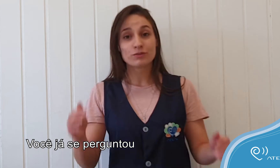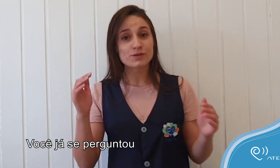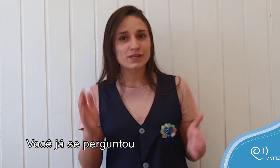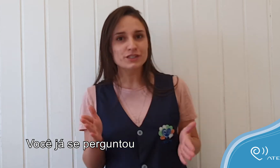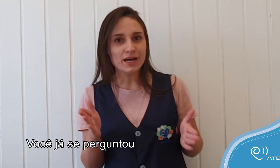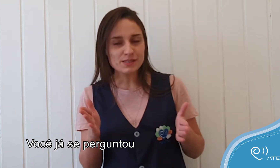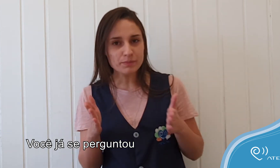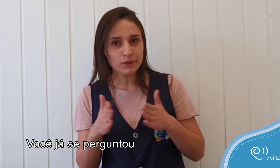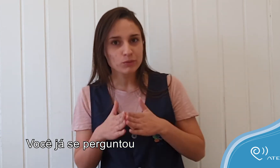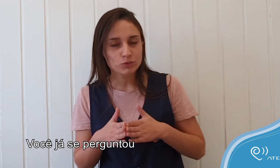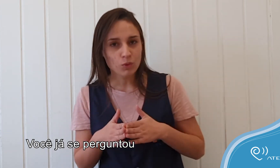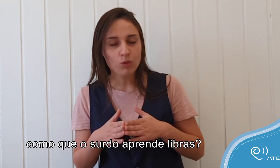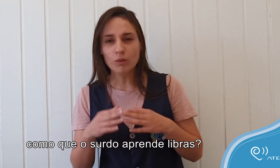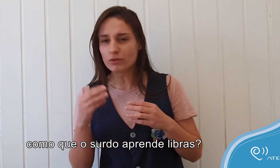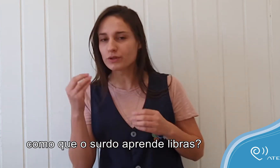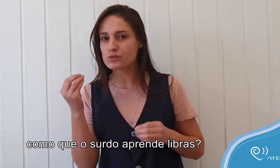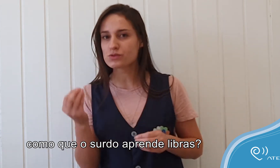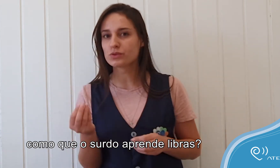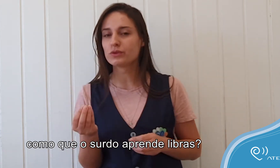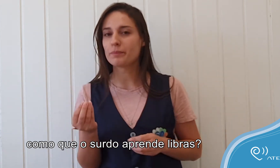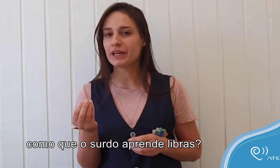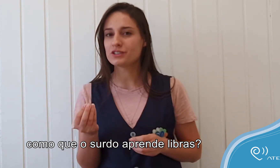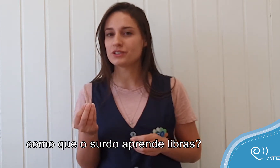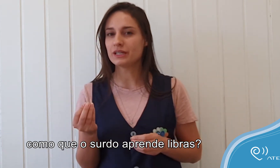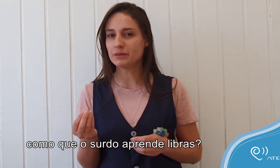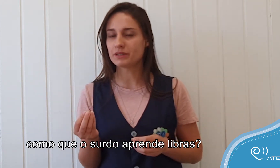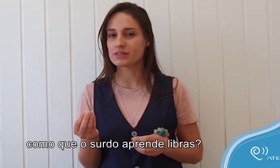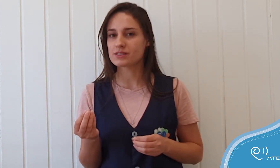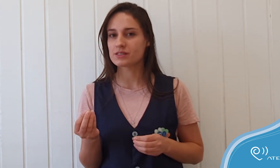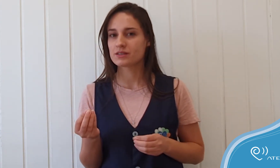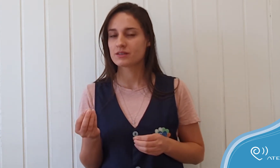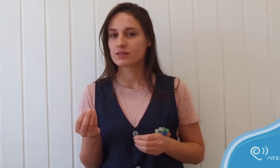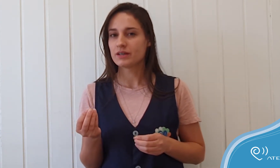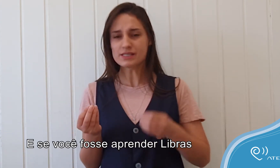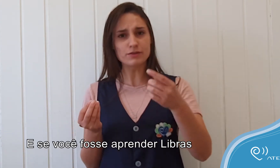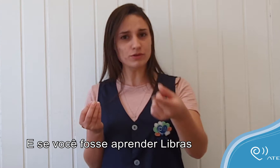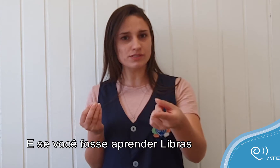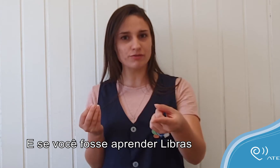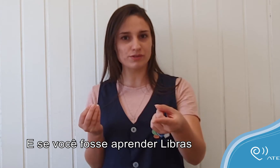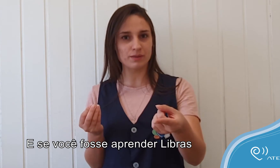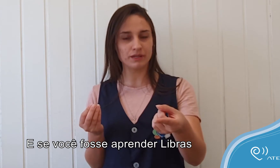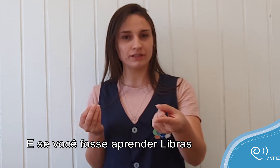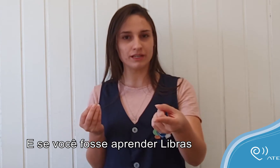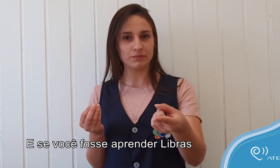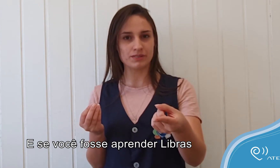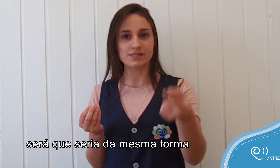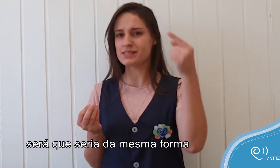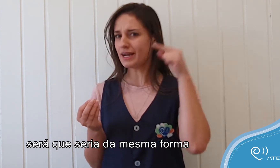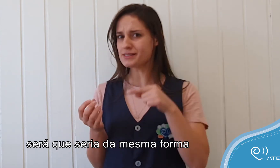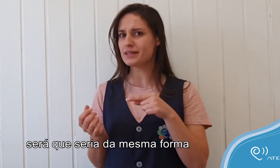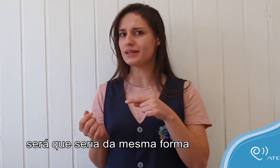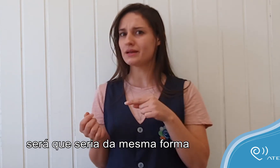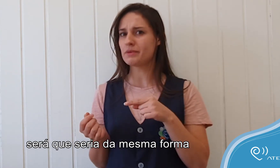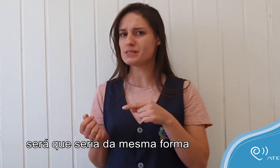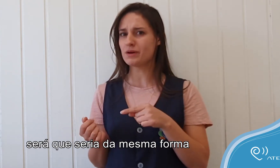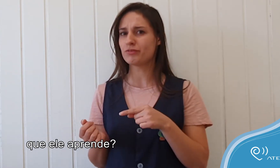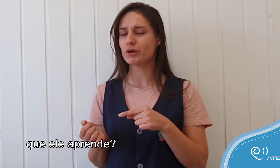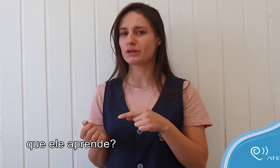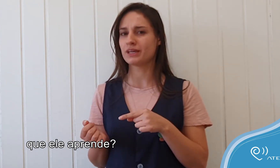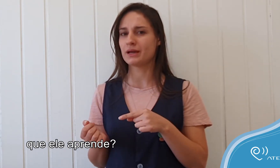Você já se perguntou como que o surdo aprende Libras? E se você fosse aprender Libras, será que seria da mesma forma que ele